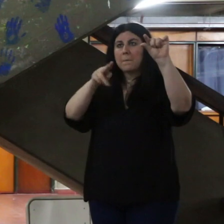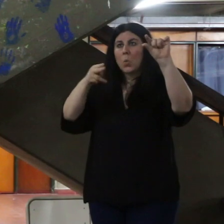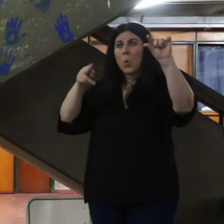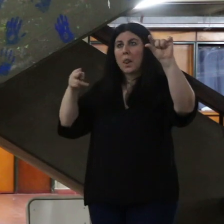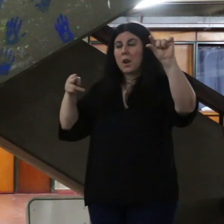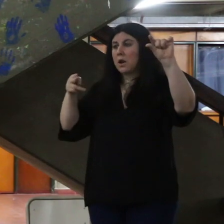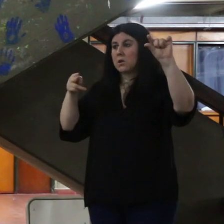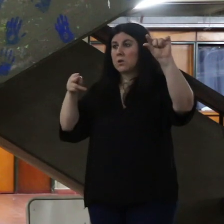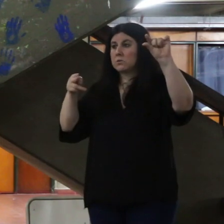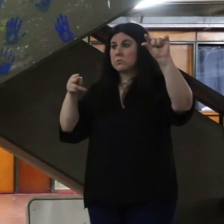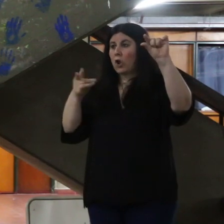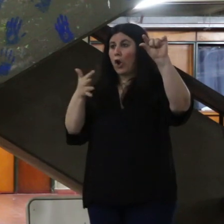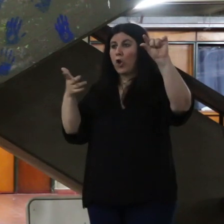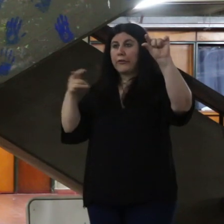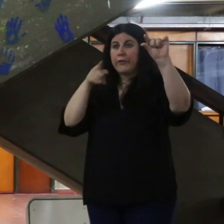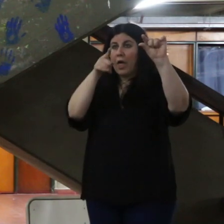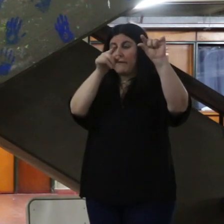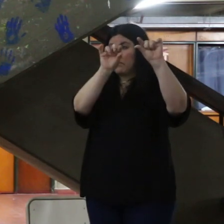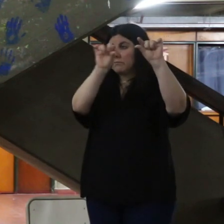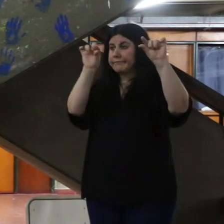la cantidad de muertos.